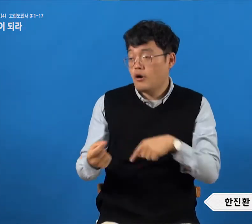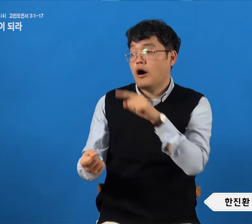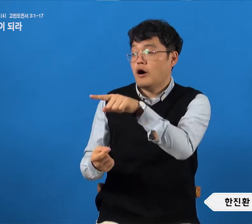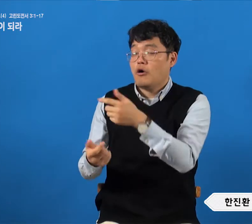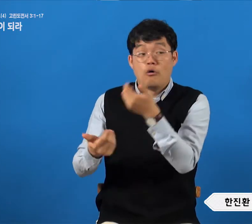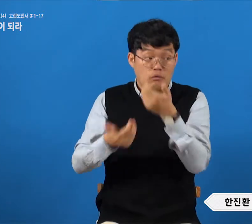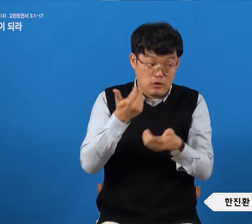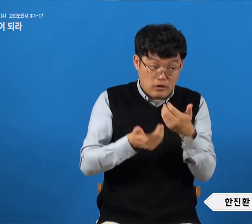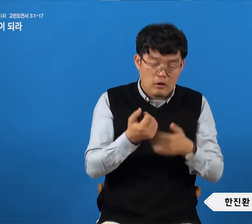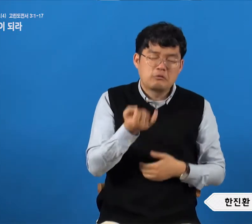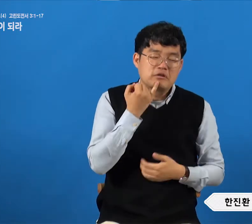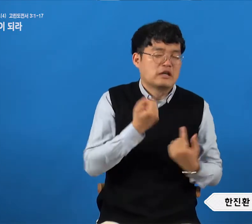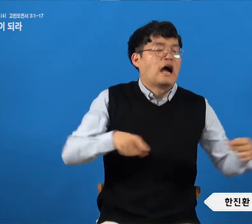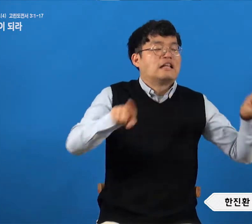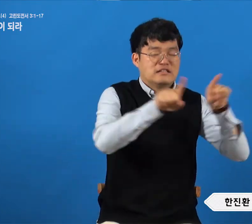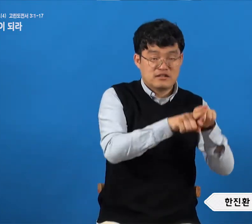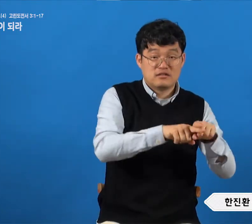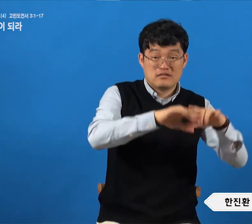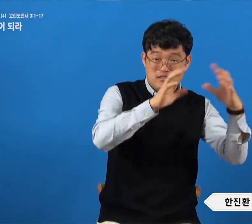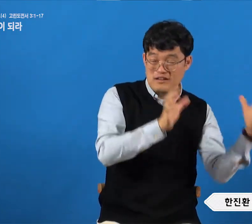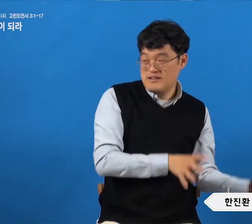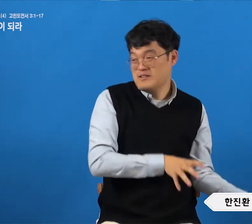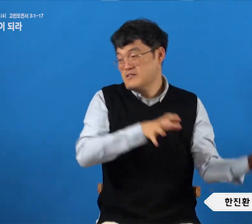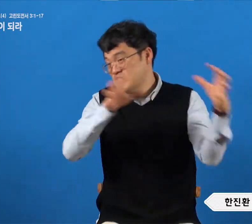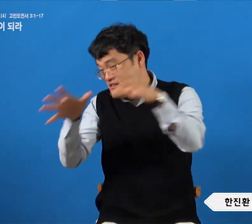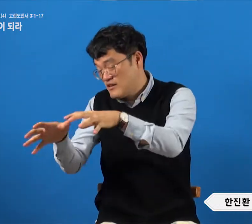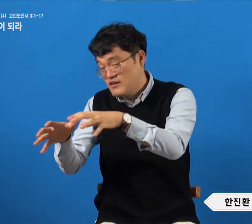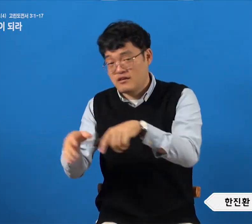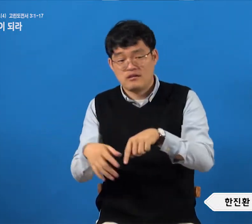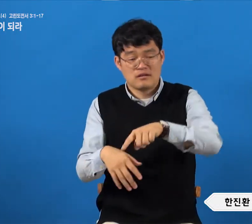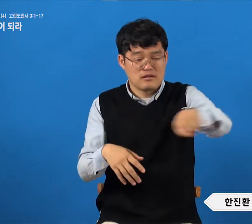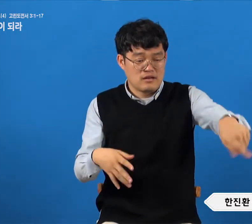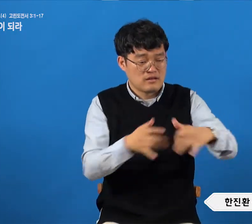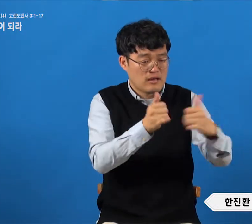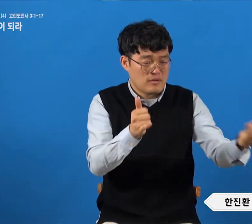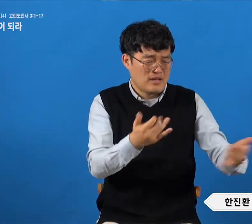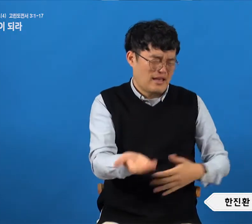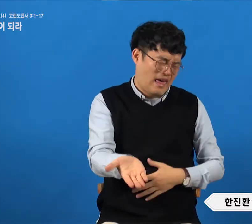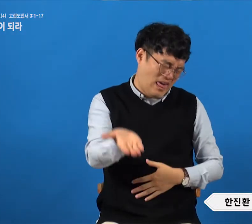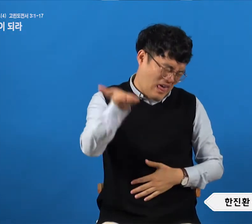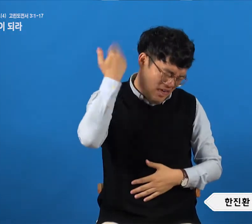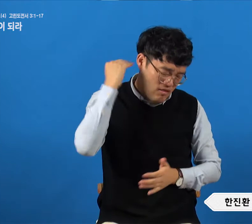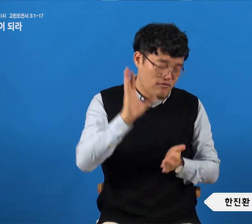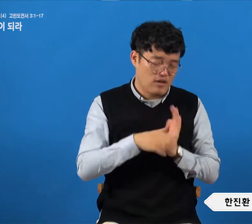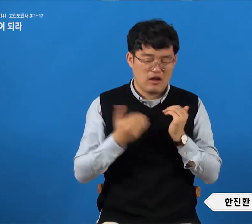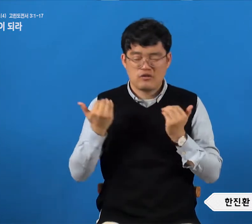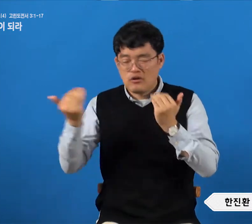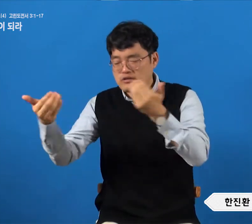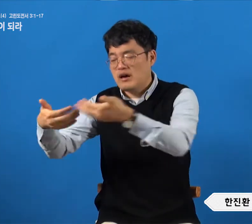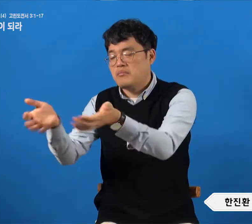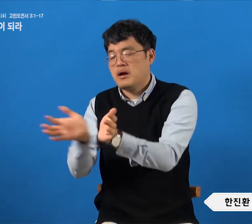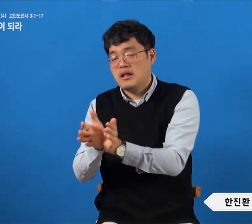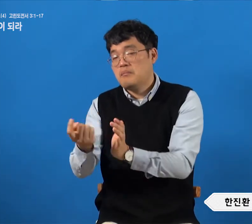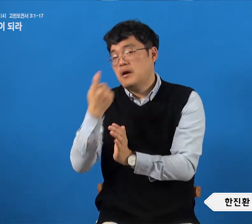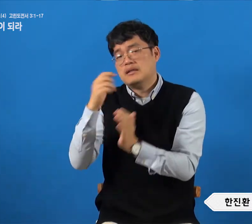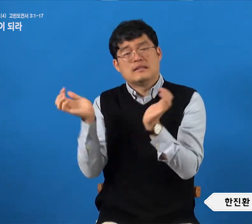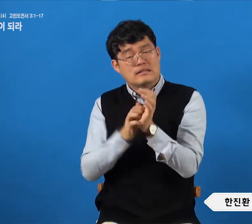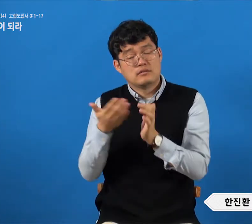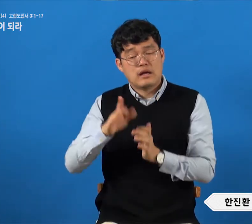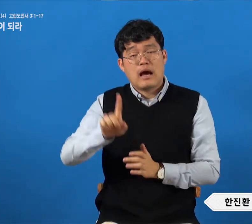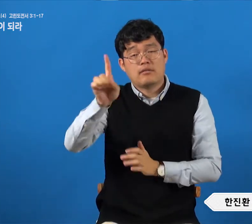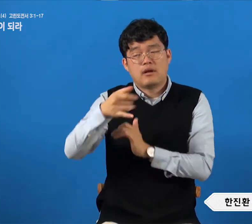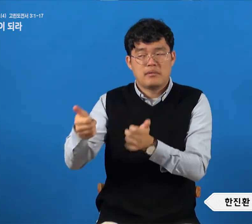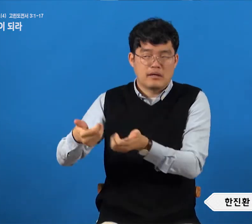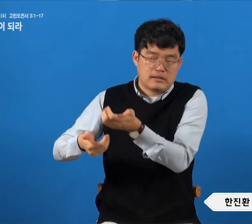들어가서 같이 성장반 공부를 했습니다. 성장반 같은 거는 옛날에 졸업한 집사님들인데 그 멤버 한